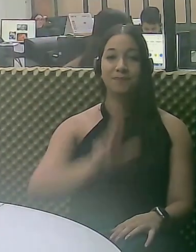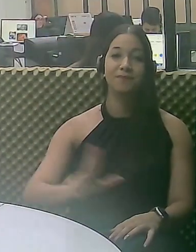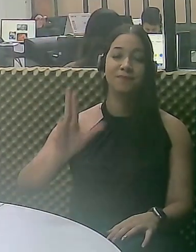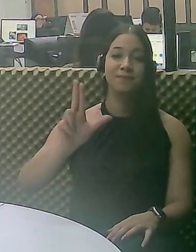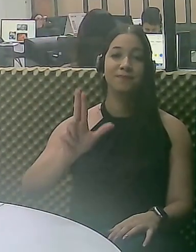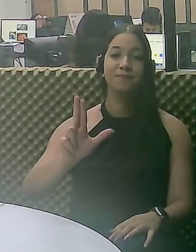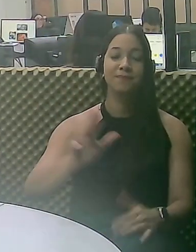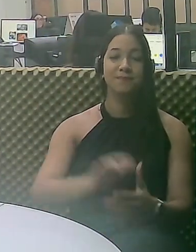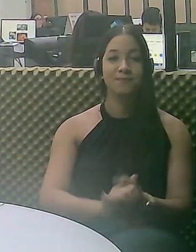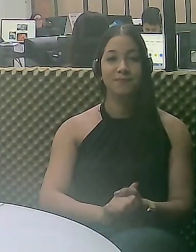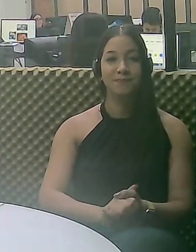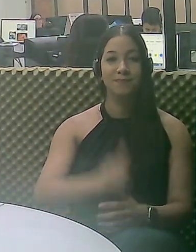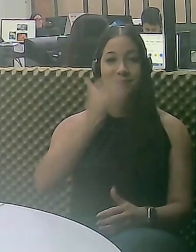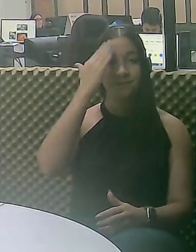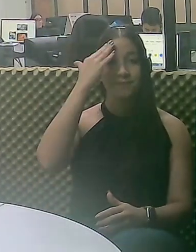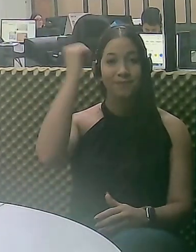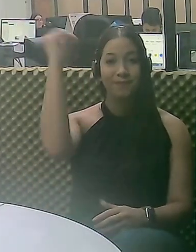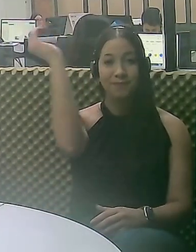Uberlândia,